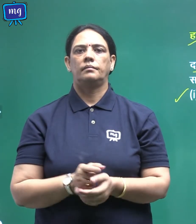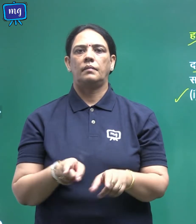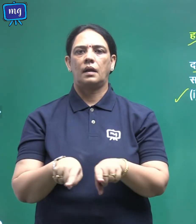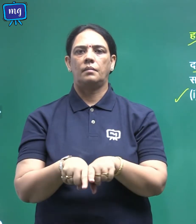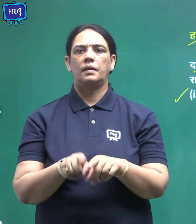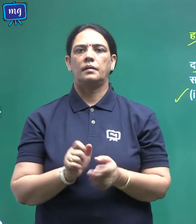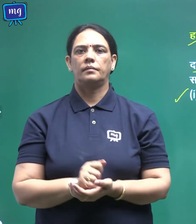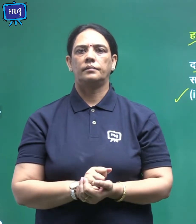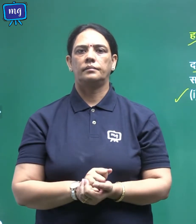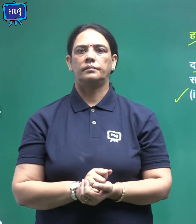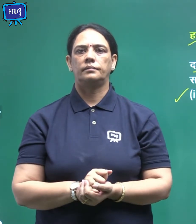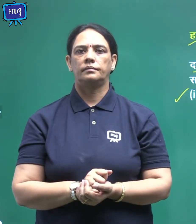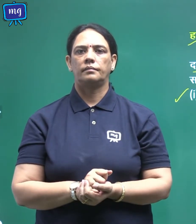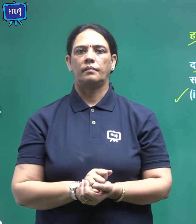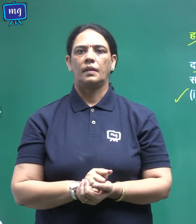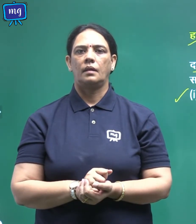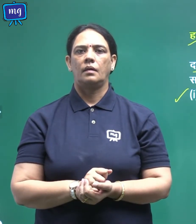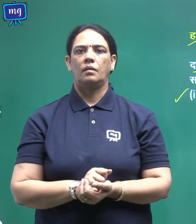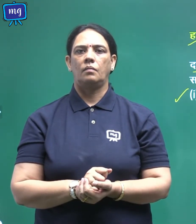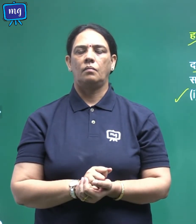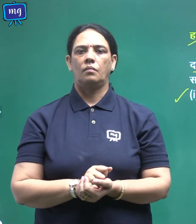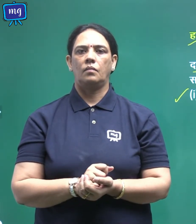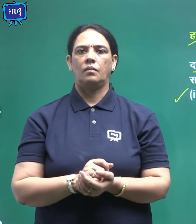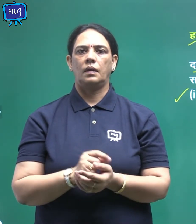बराबर मूलधन गुणा दर